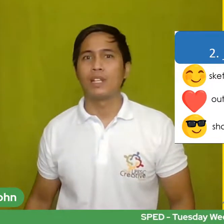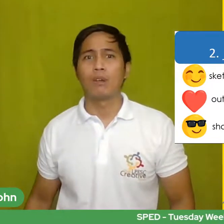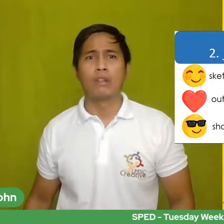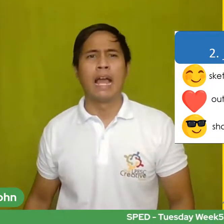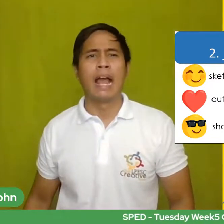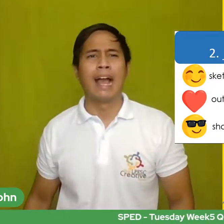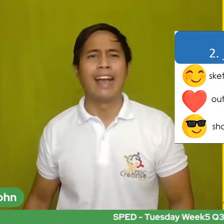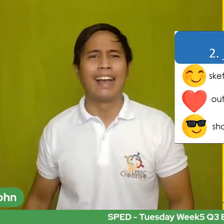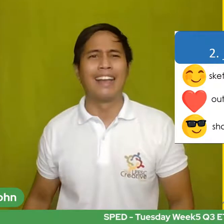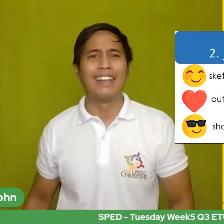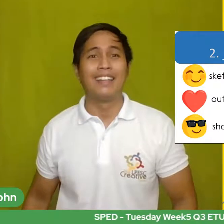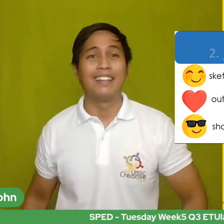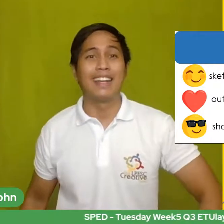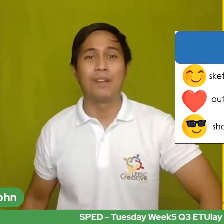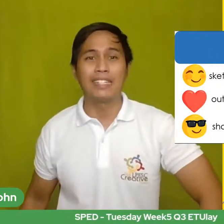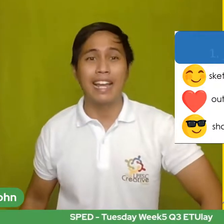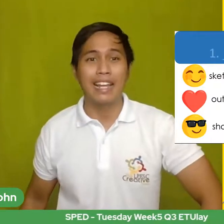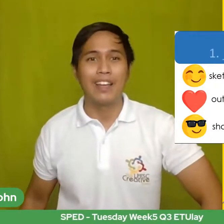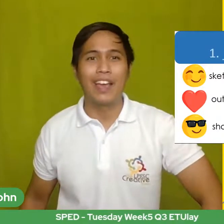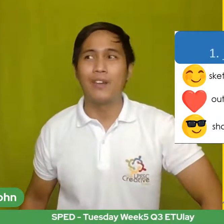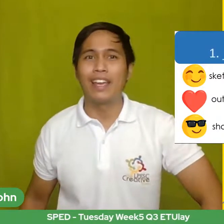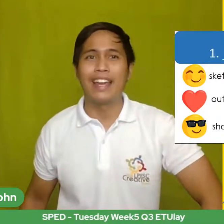Sagot na. Nilabas na. Anyway, yan.